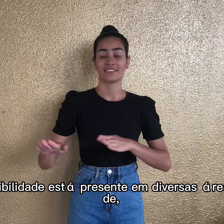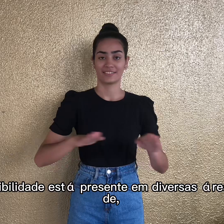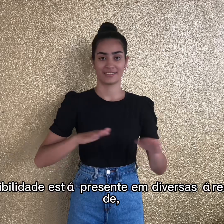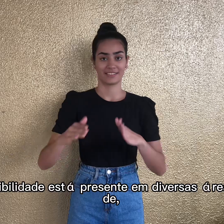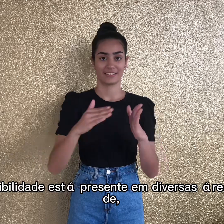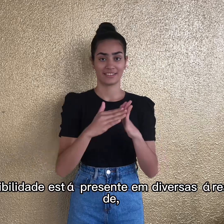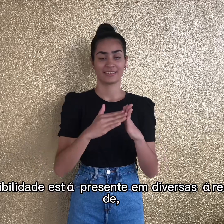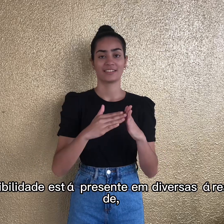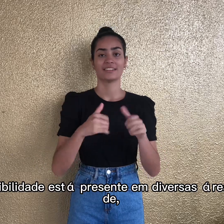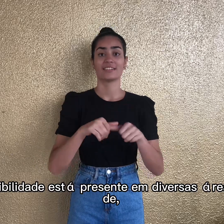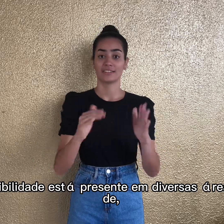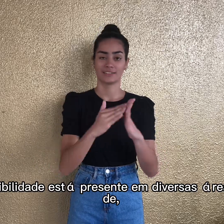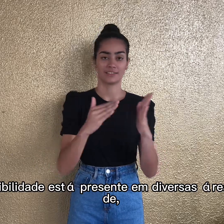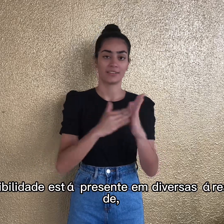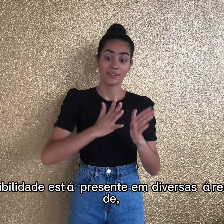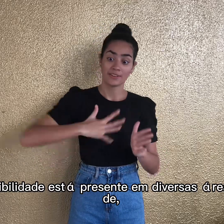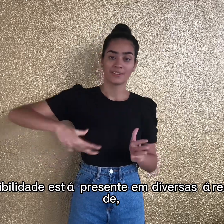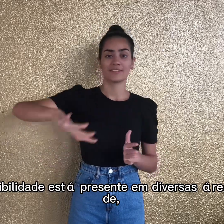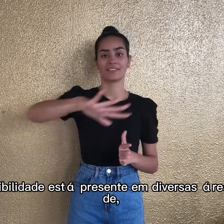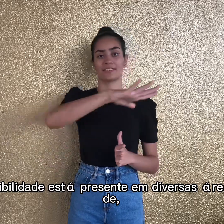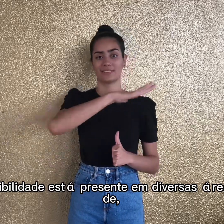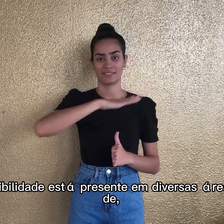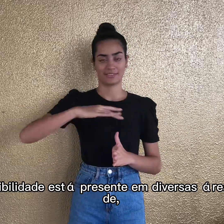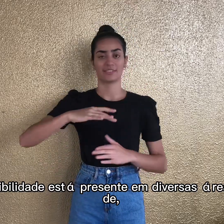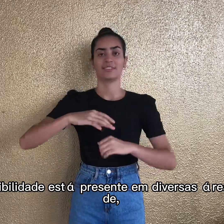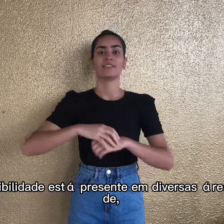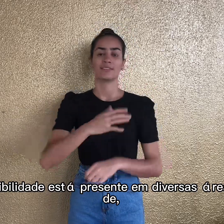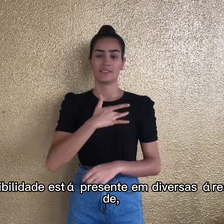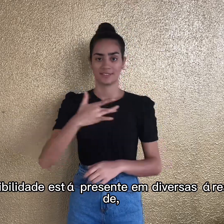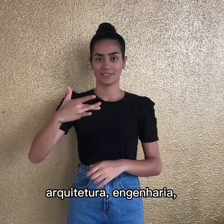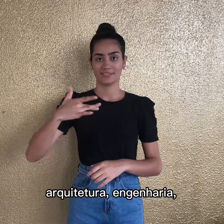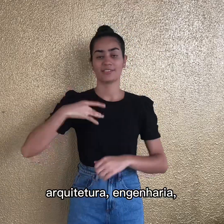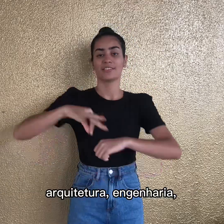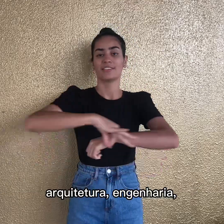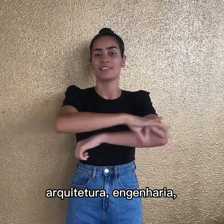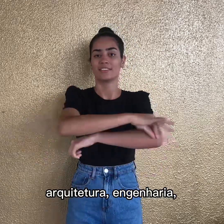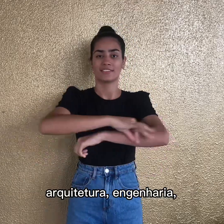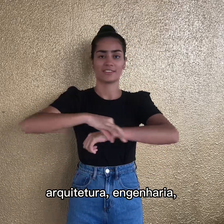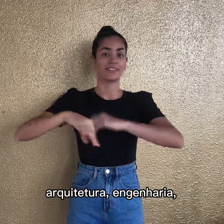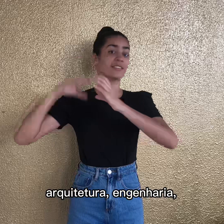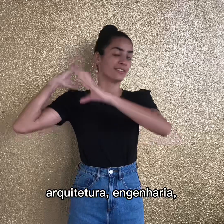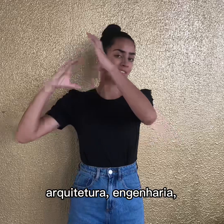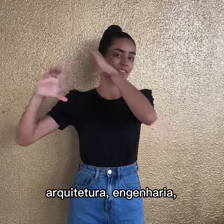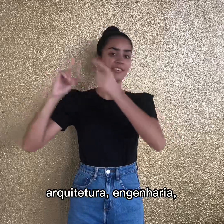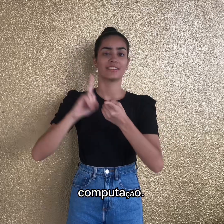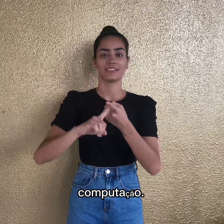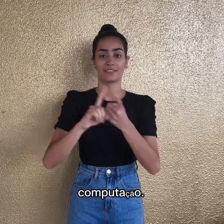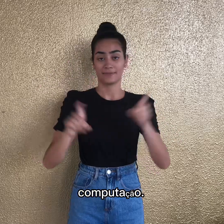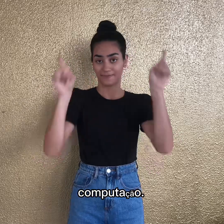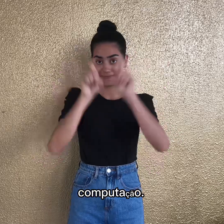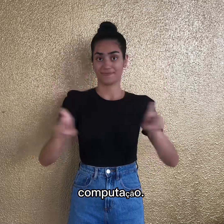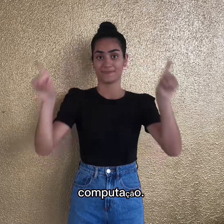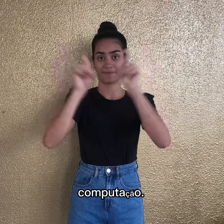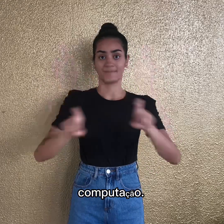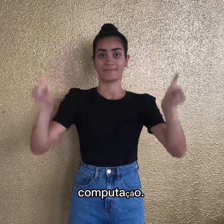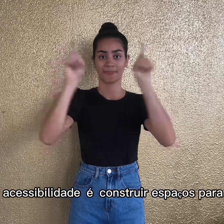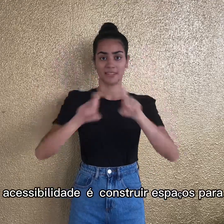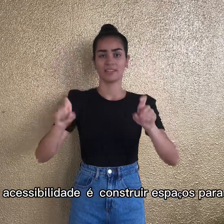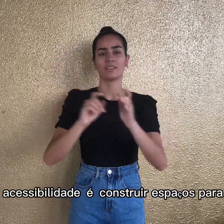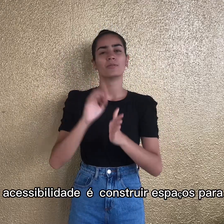A acessibilidade está presente em diversas áreas: saúde, arquitetura, engenharia, computação. Pensar